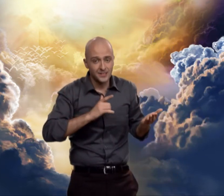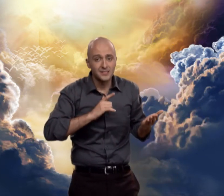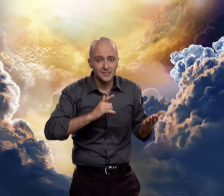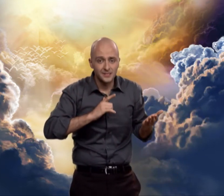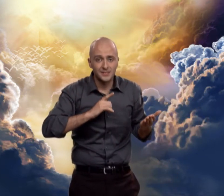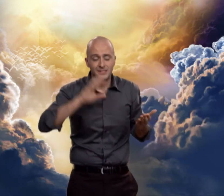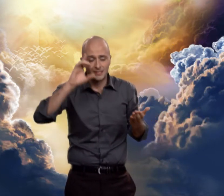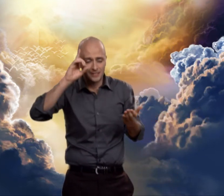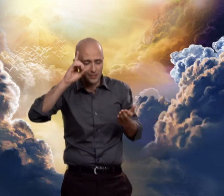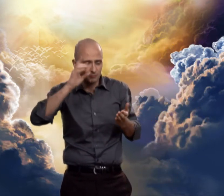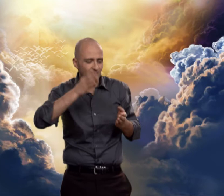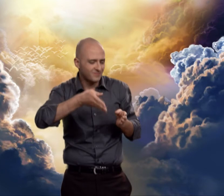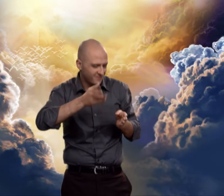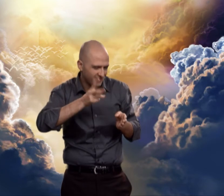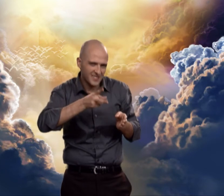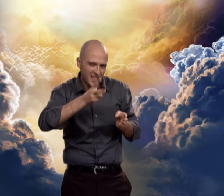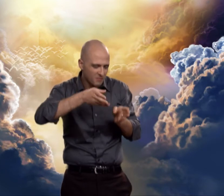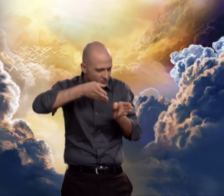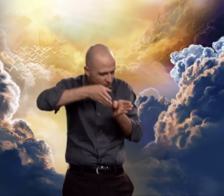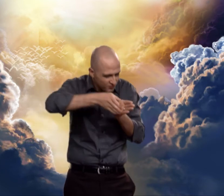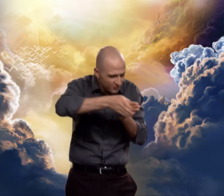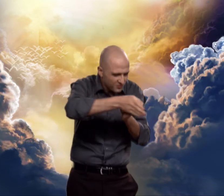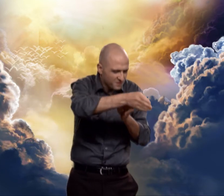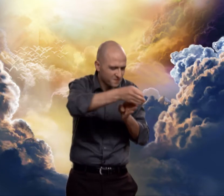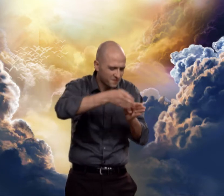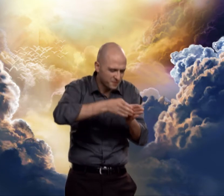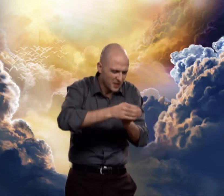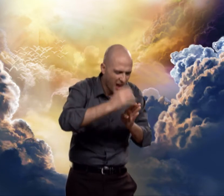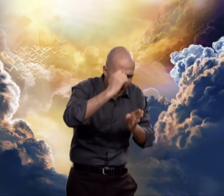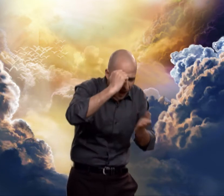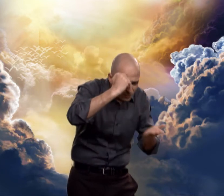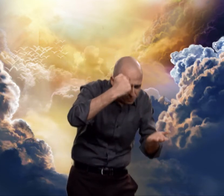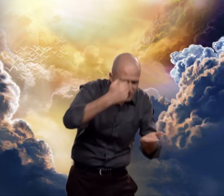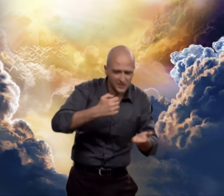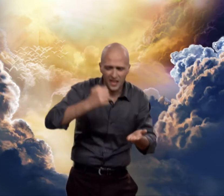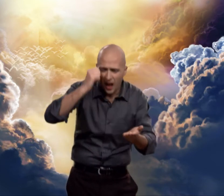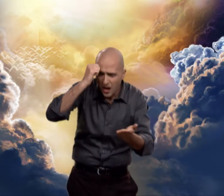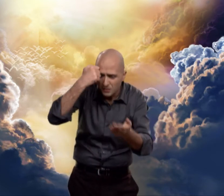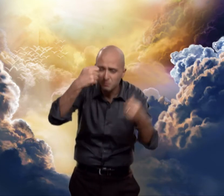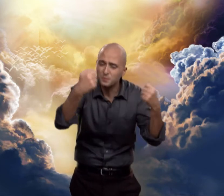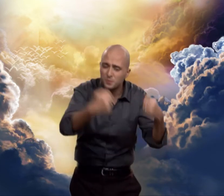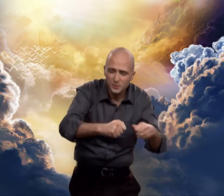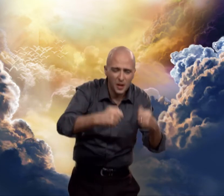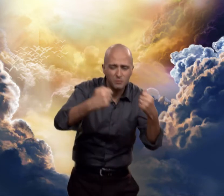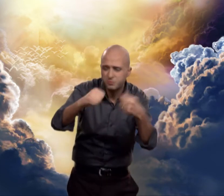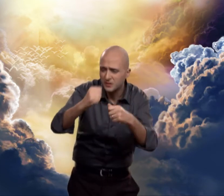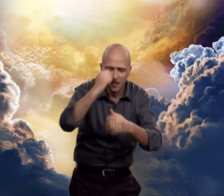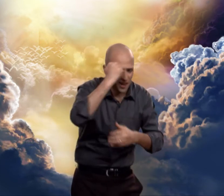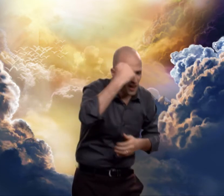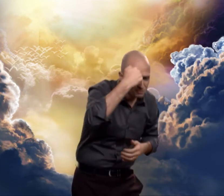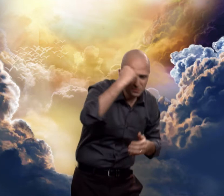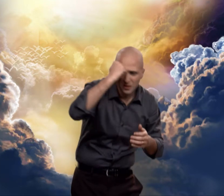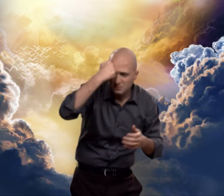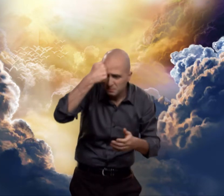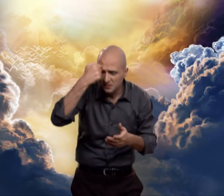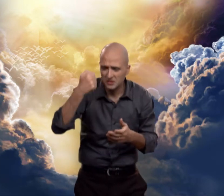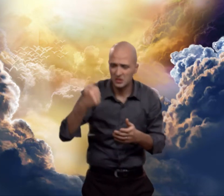mãos ímpias colocaram sobre sua cabeça a coroa de espinhos e na mão uma imitação de cetro. Aqueles